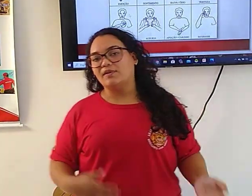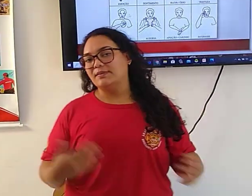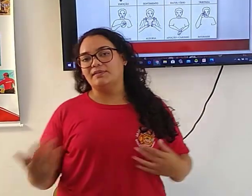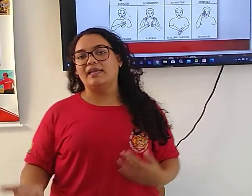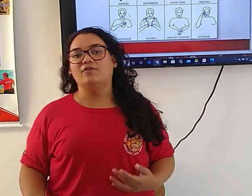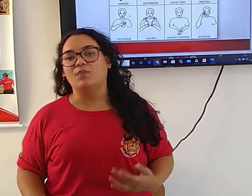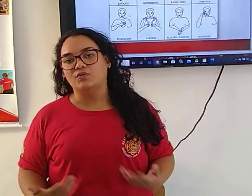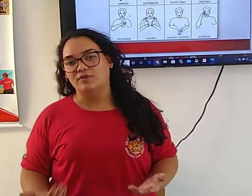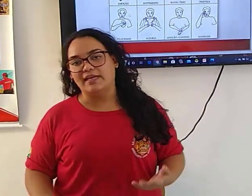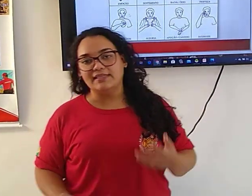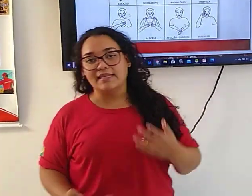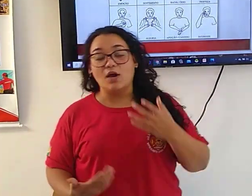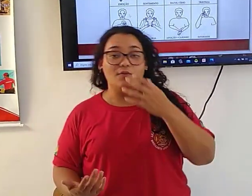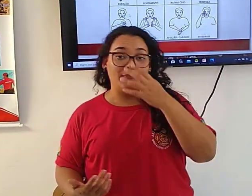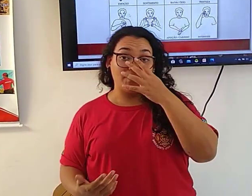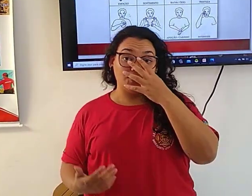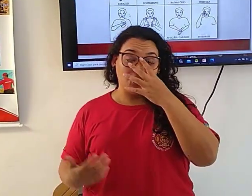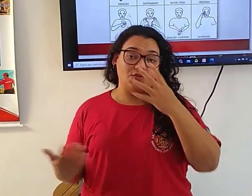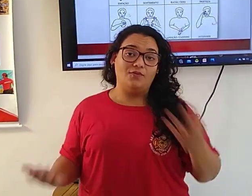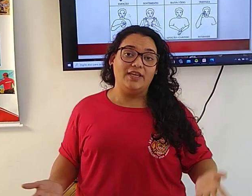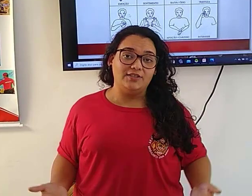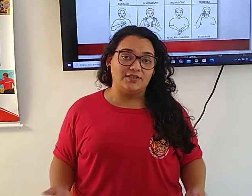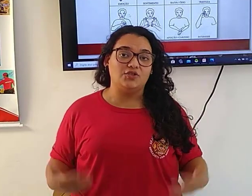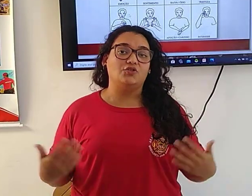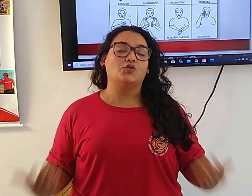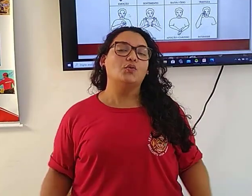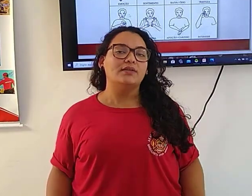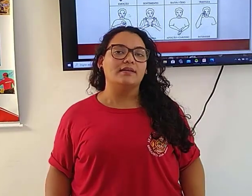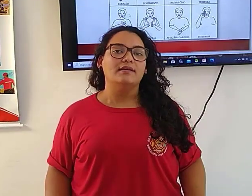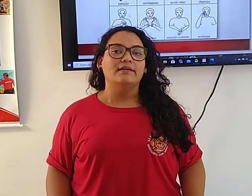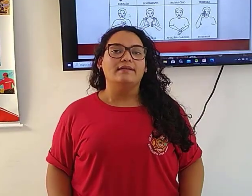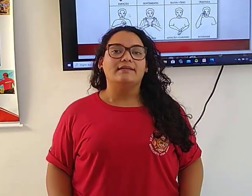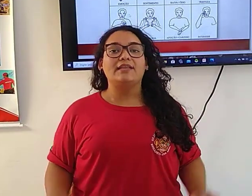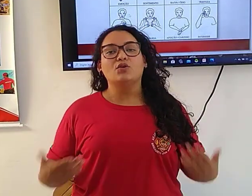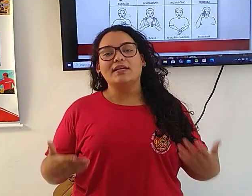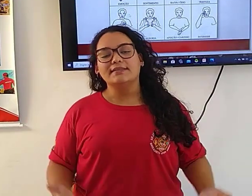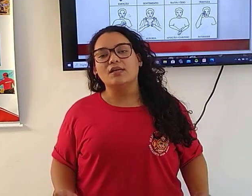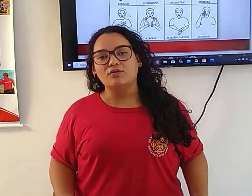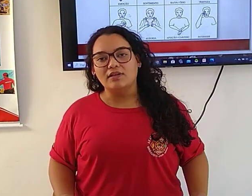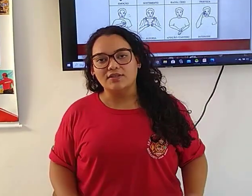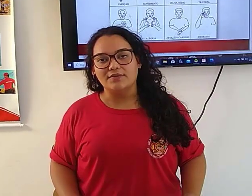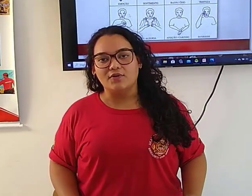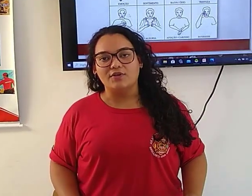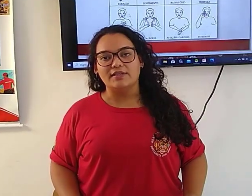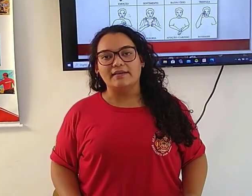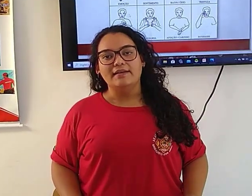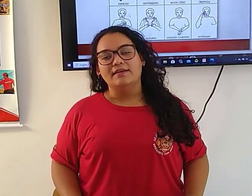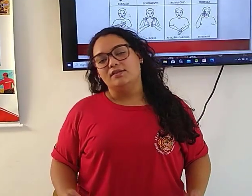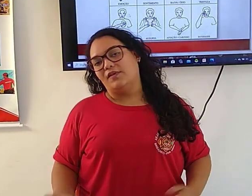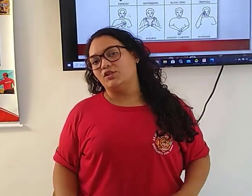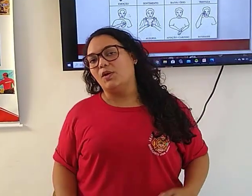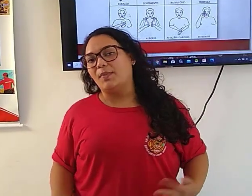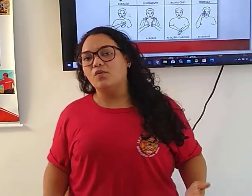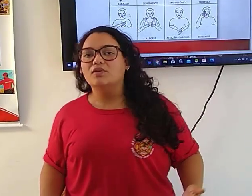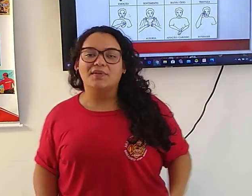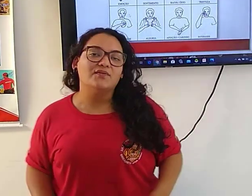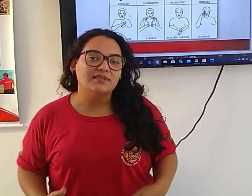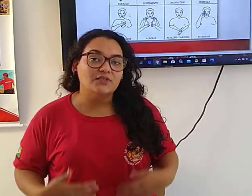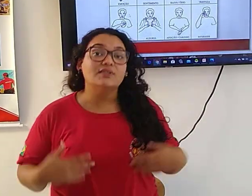língua portuguesa, que é para pessoas ouvintes, a gente escuta, tem entonação da nossa voz, né? Se eu faço uma pergunta para vocês, vocês sabem que